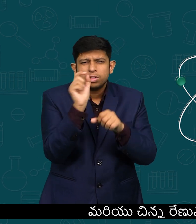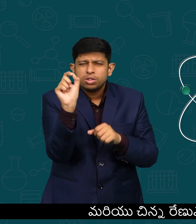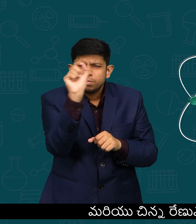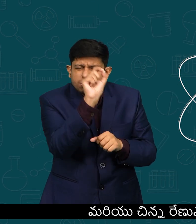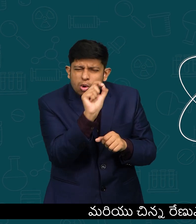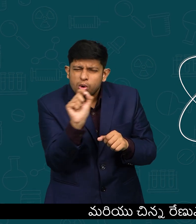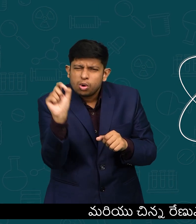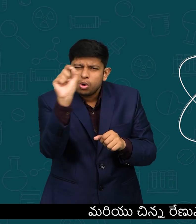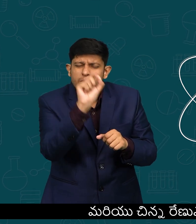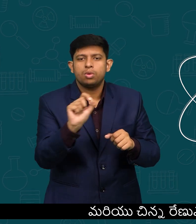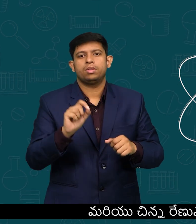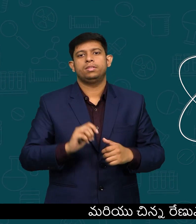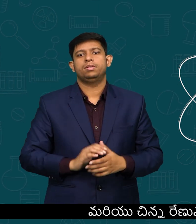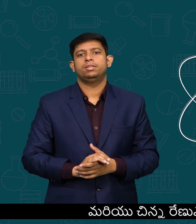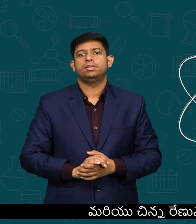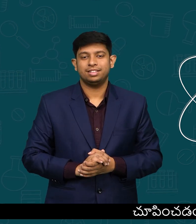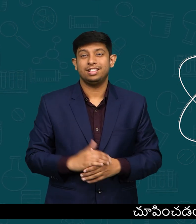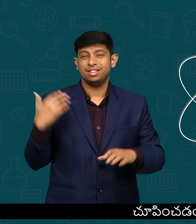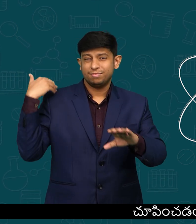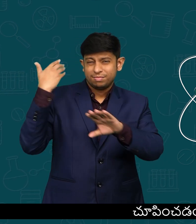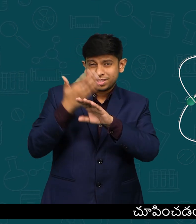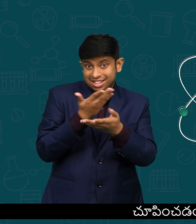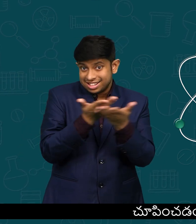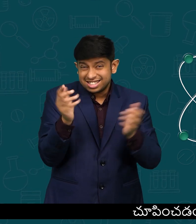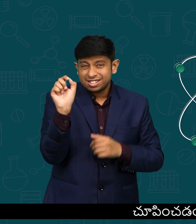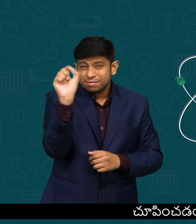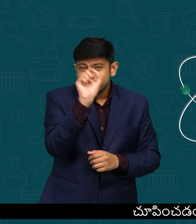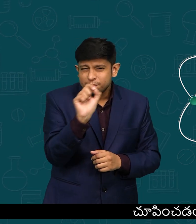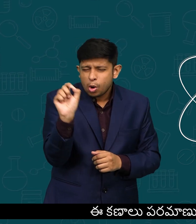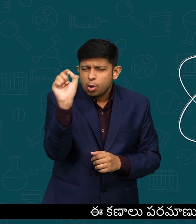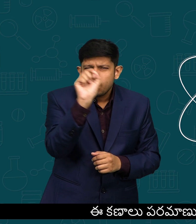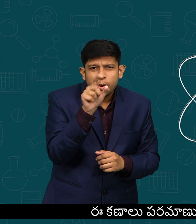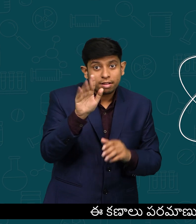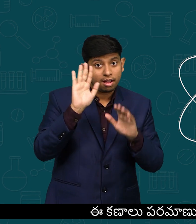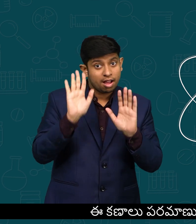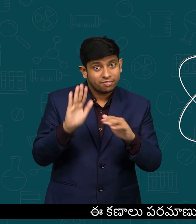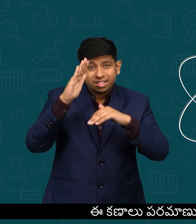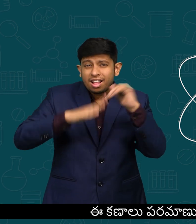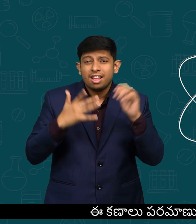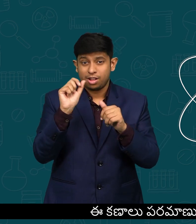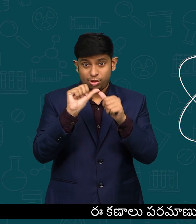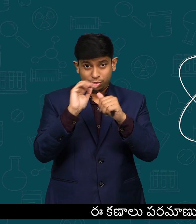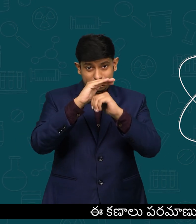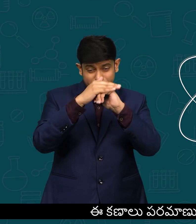రేణువులతో తయారవుతాయని చూపించడం ప్రారంభించింది. ఈ కణాలు పరమాణువు కంటే చిన్నవి